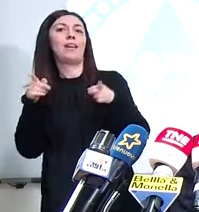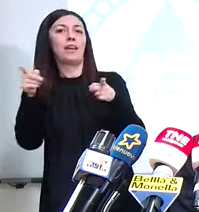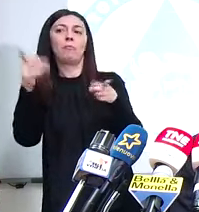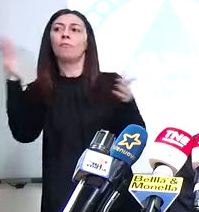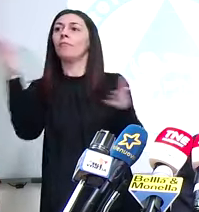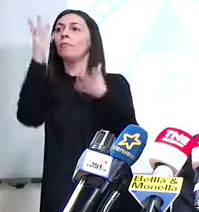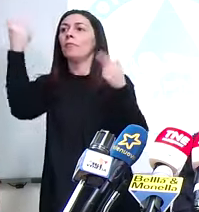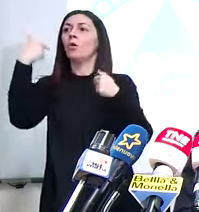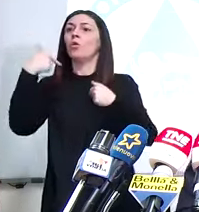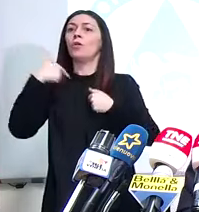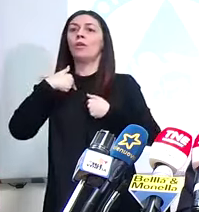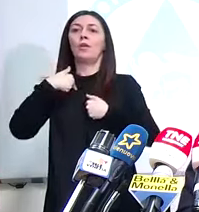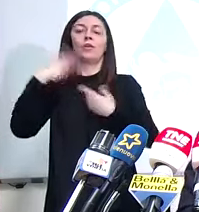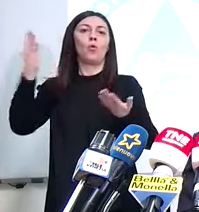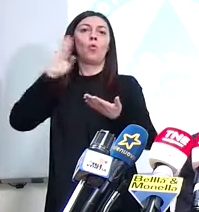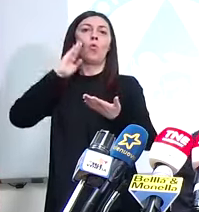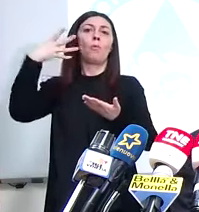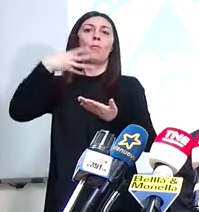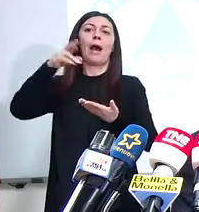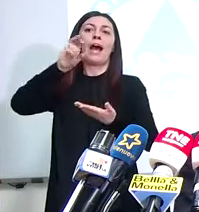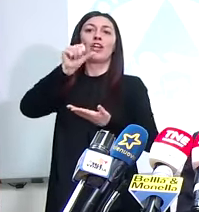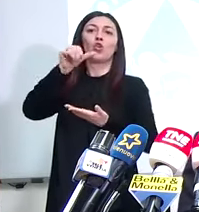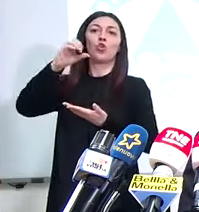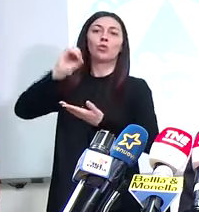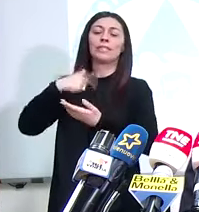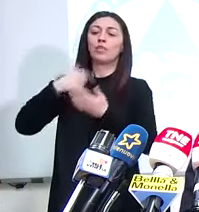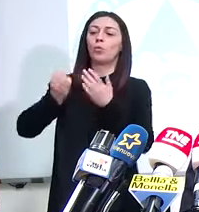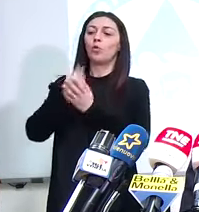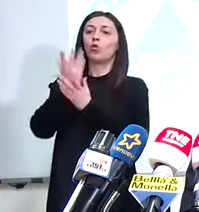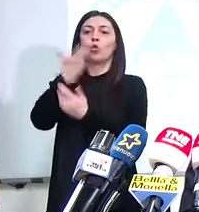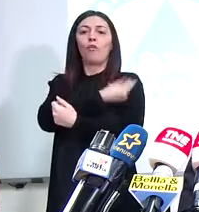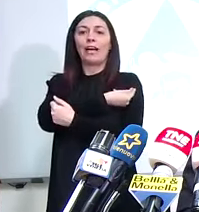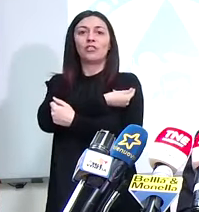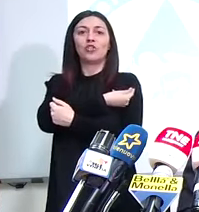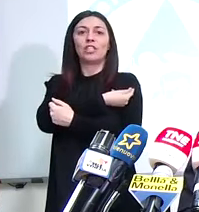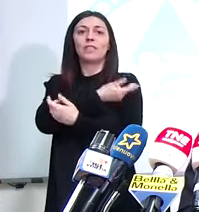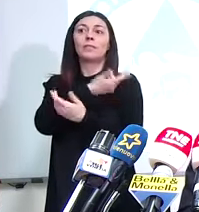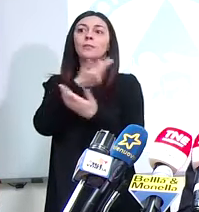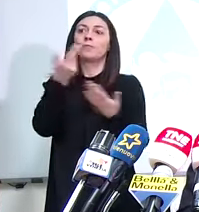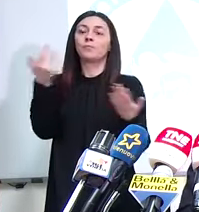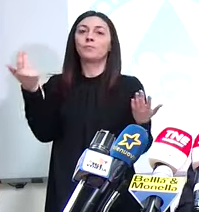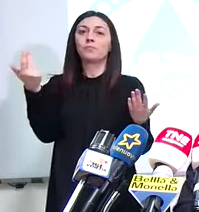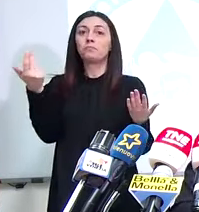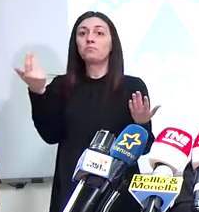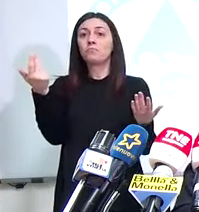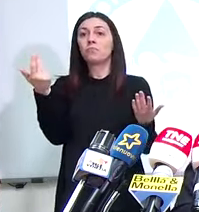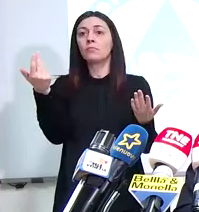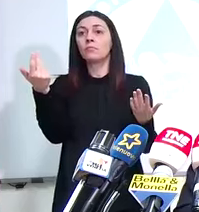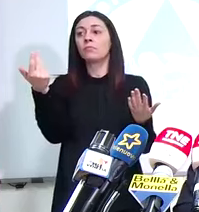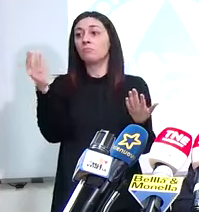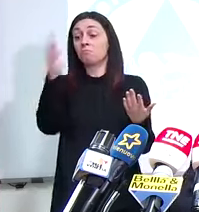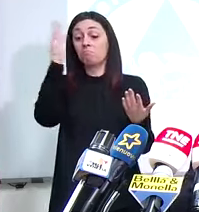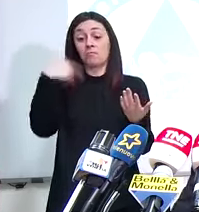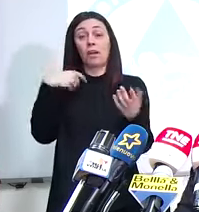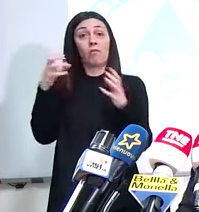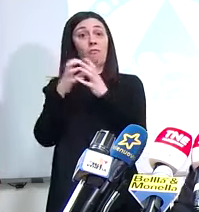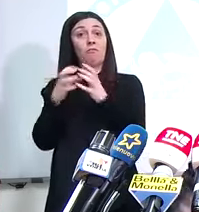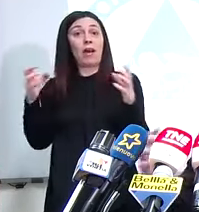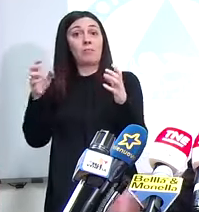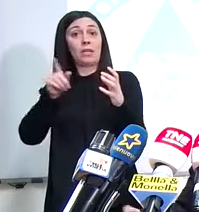che produce vaccini e scusate sta roba che leggo e sento zaia tutti i giorni che dice che hanno non può essere vero e proprio della mia fabbrica escono queste